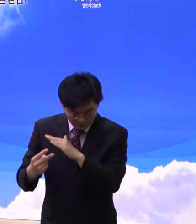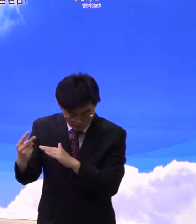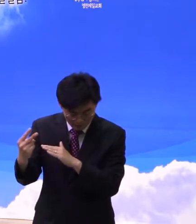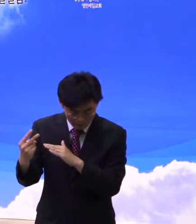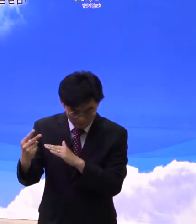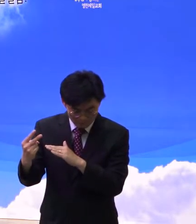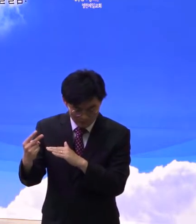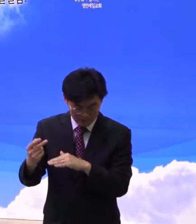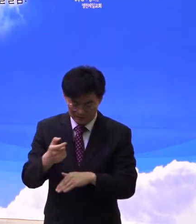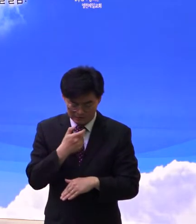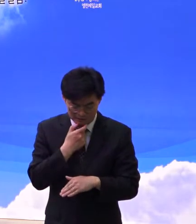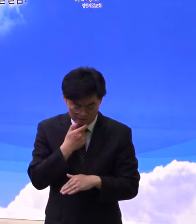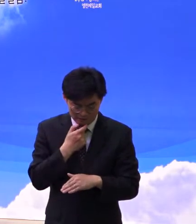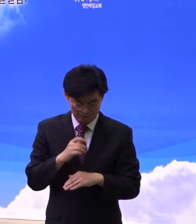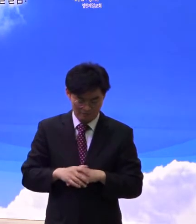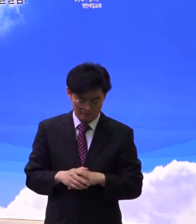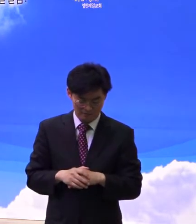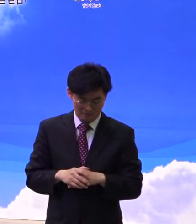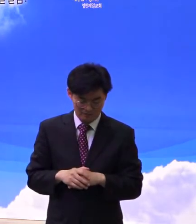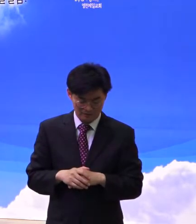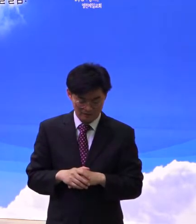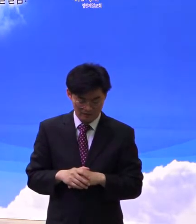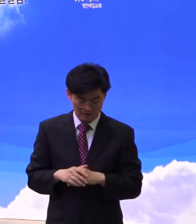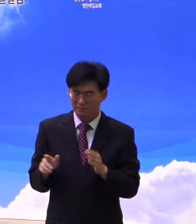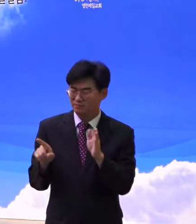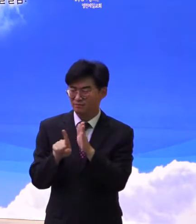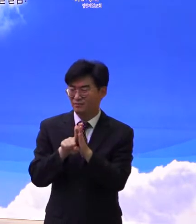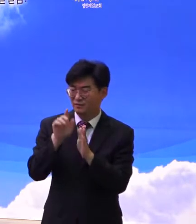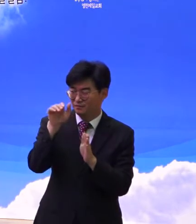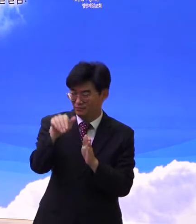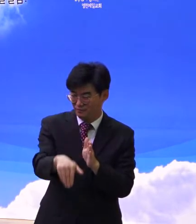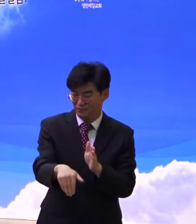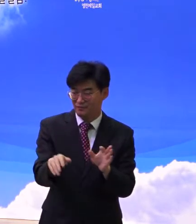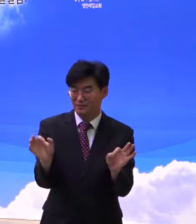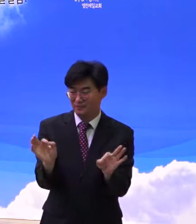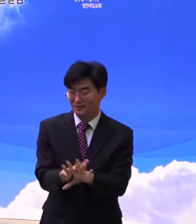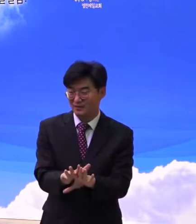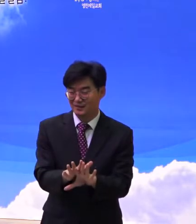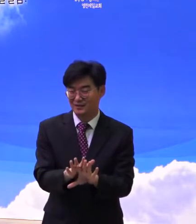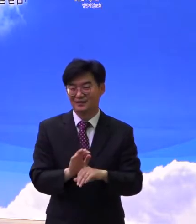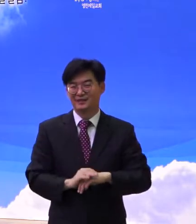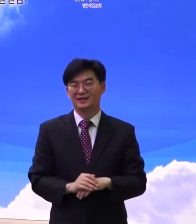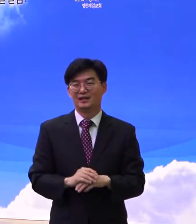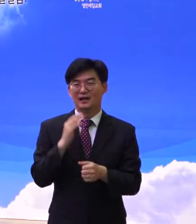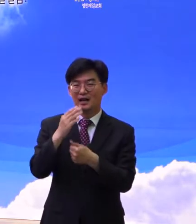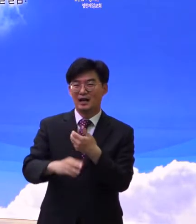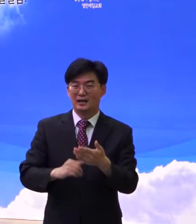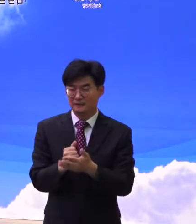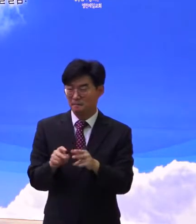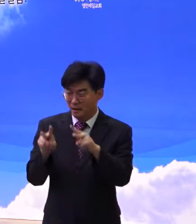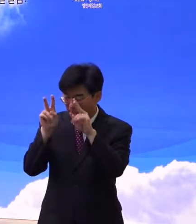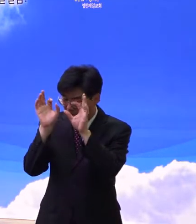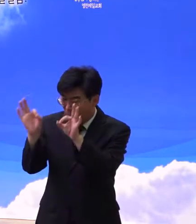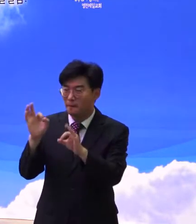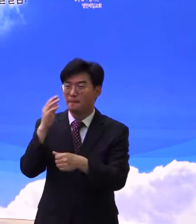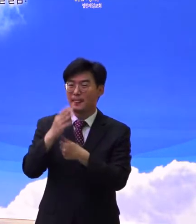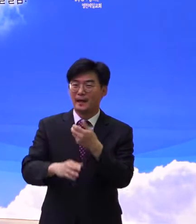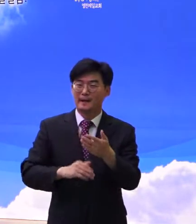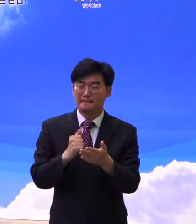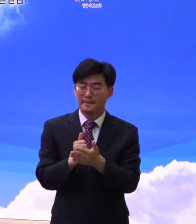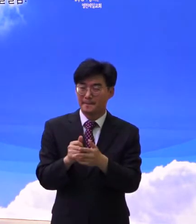잃어버리면 신앙이 힘을 잃고 침체됩니다. 하나님을 바라보고 있던, 하나님 나라를